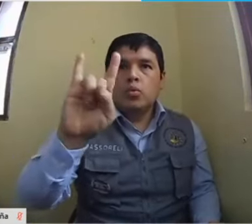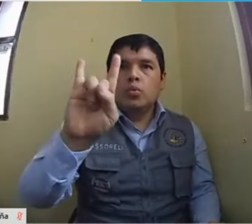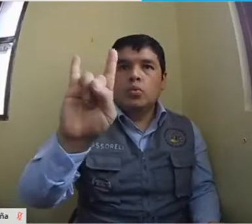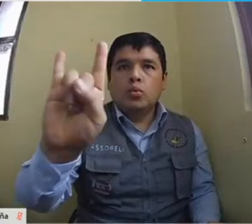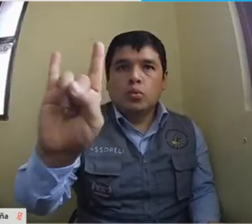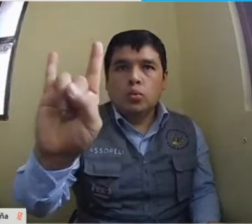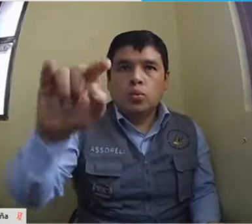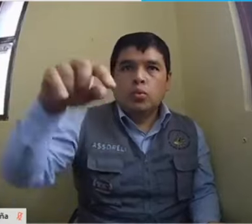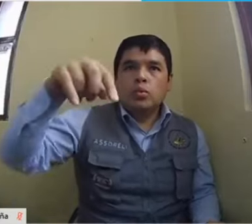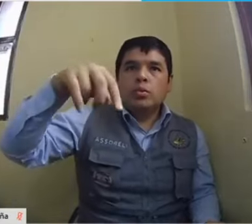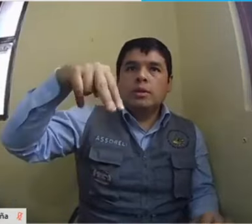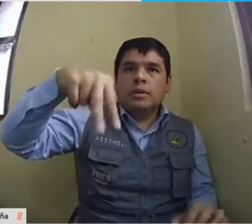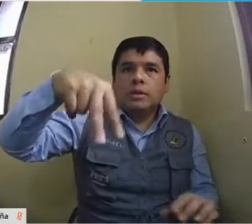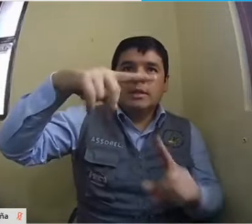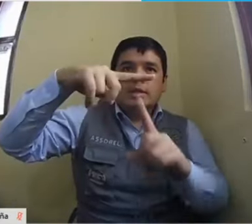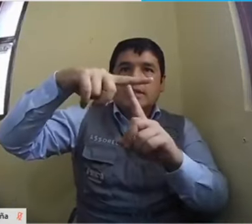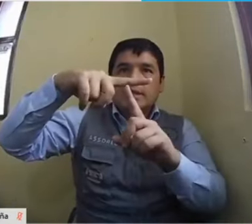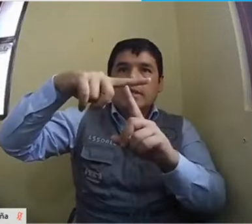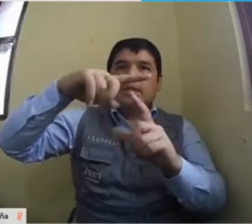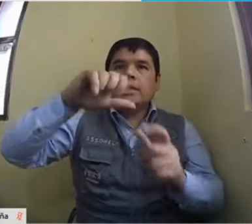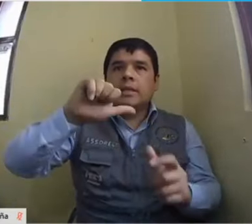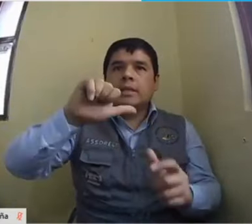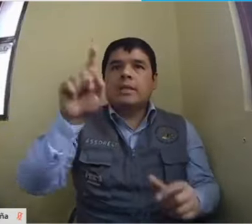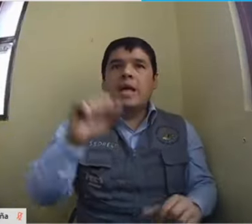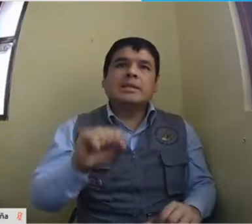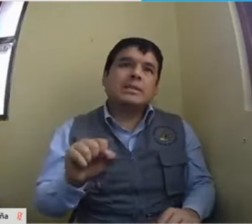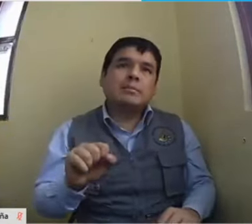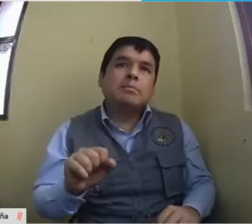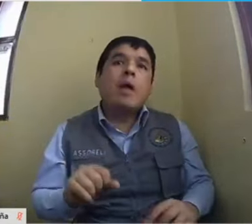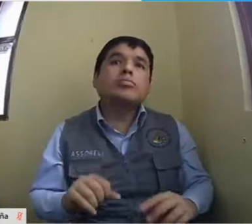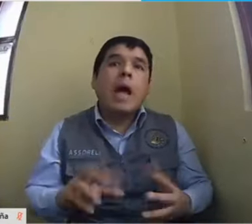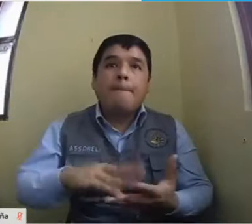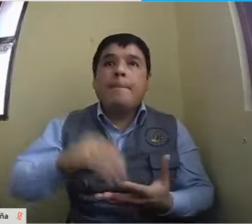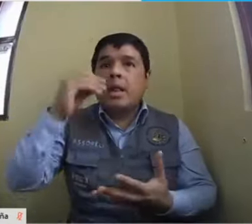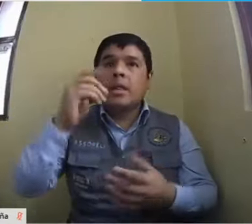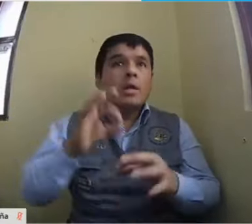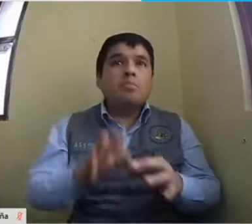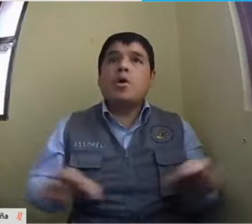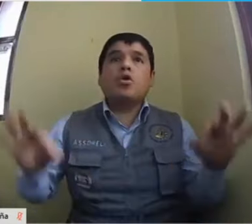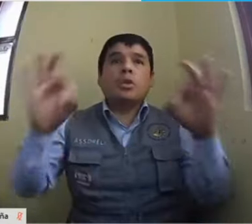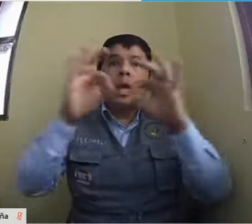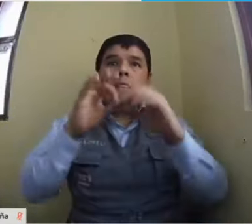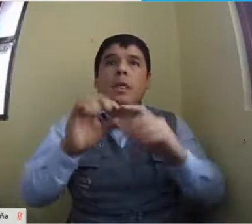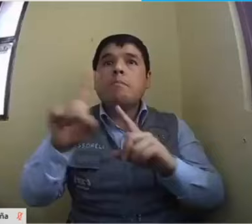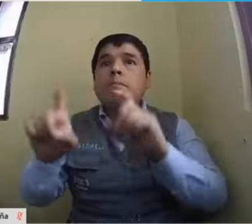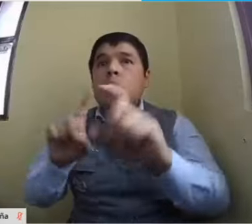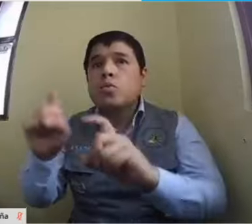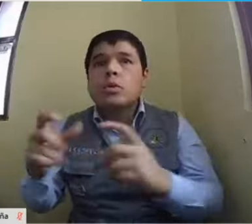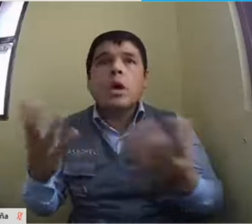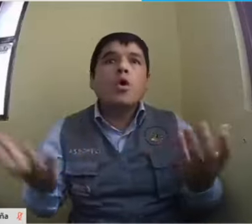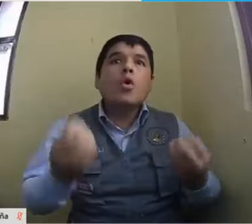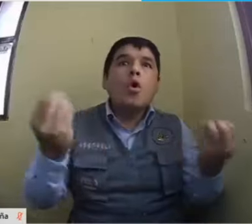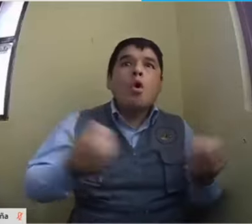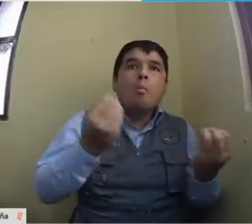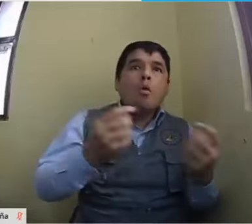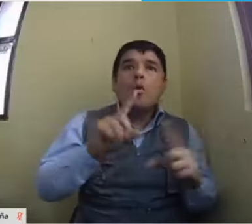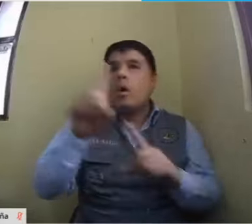Está deletreando Ronald la palabra preguntas, para que vayamos también identificando las señas del